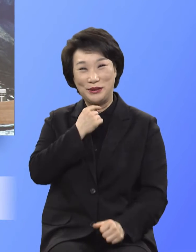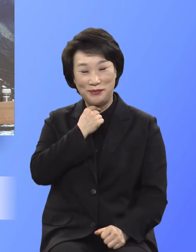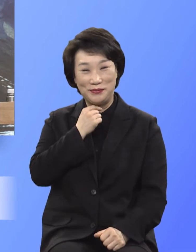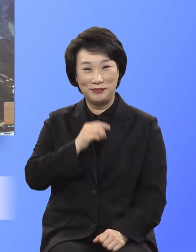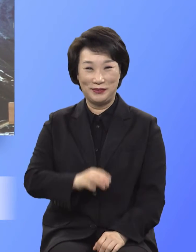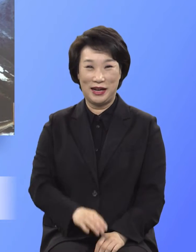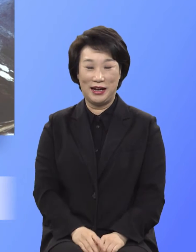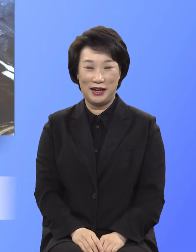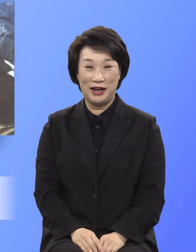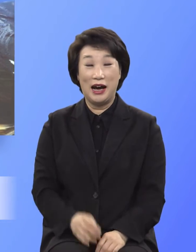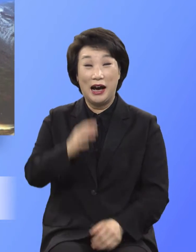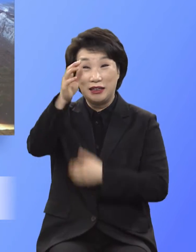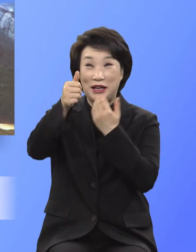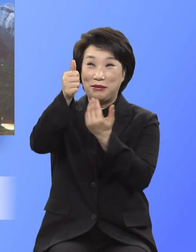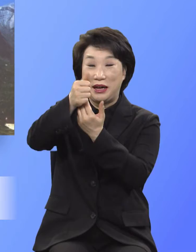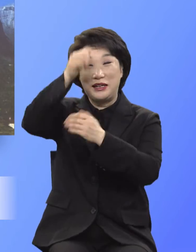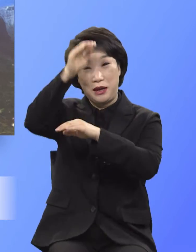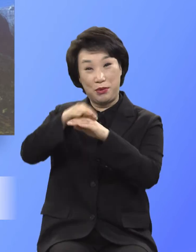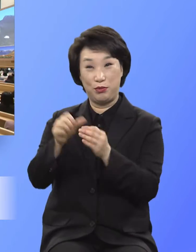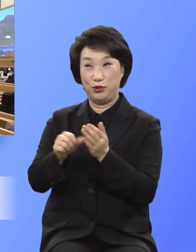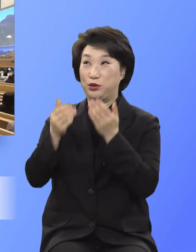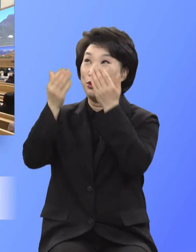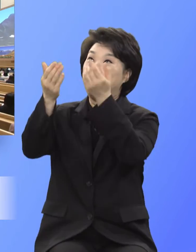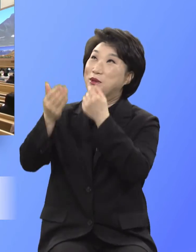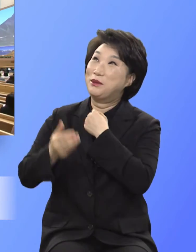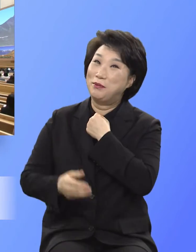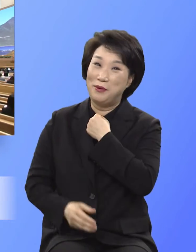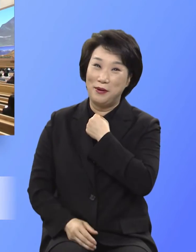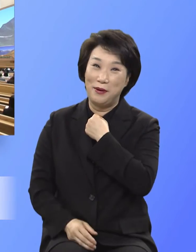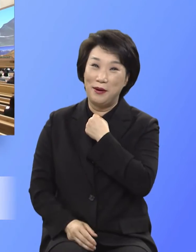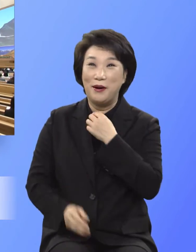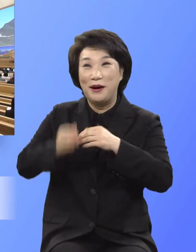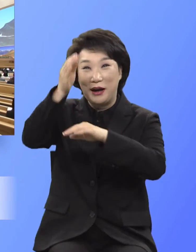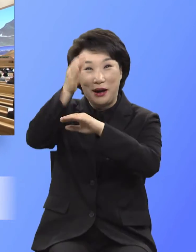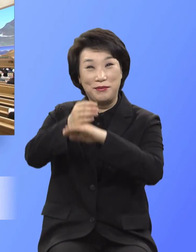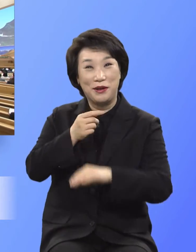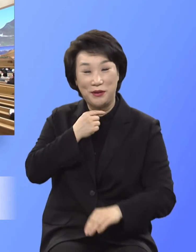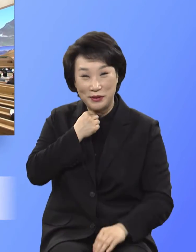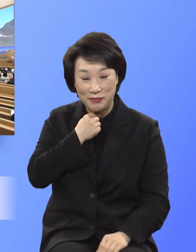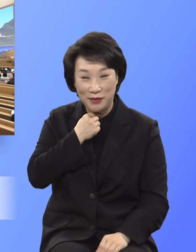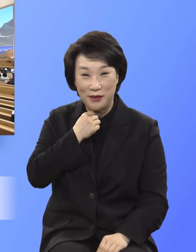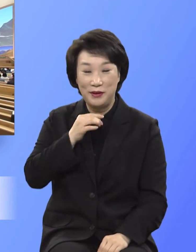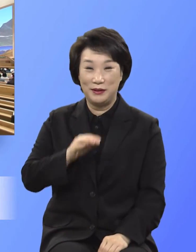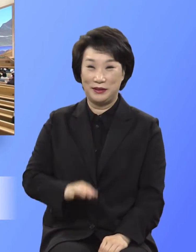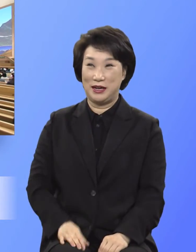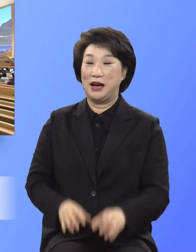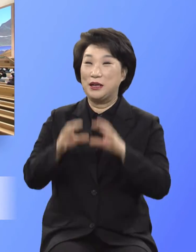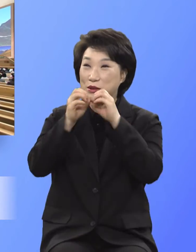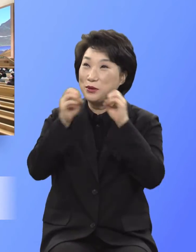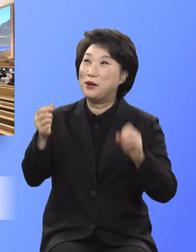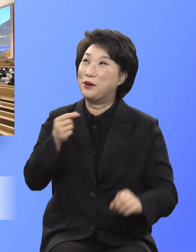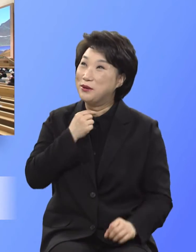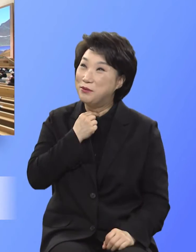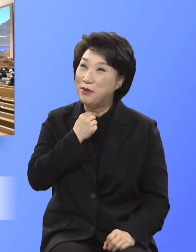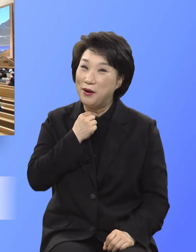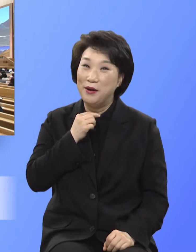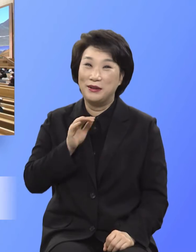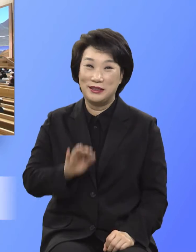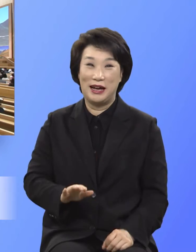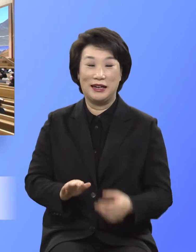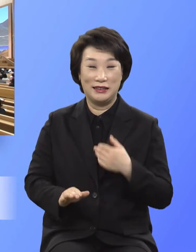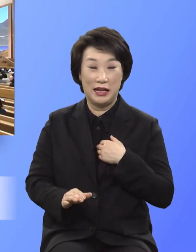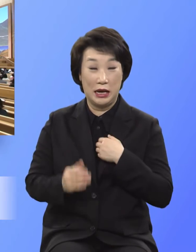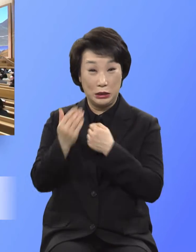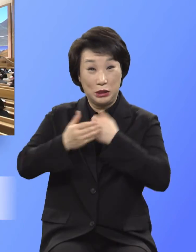싶고 하나님께 예물 드리고 싶고 감사하고 싶고 전도하고 싶고